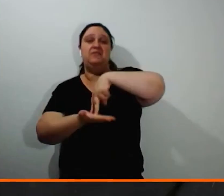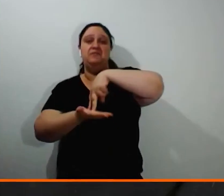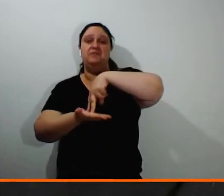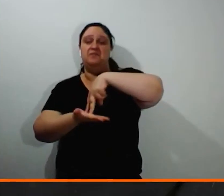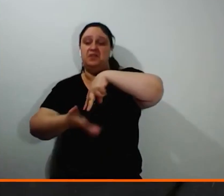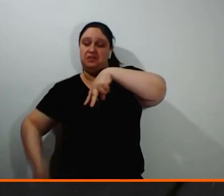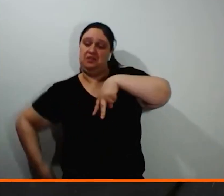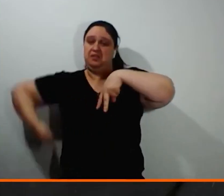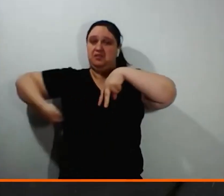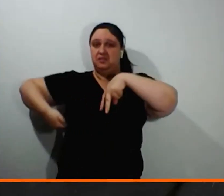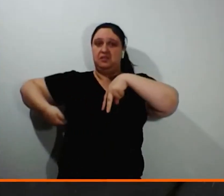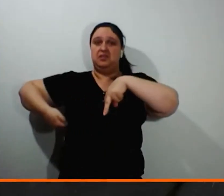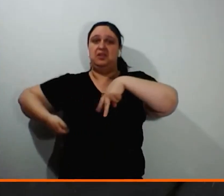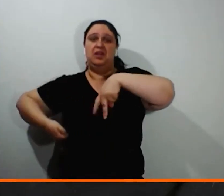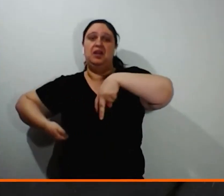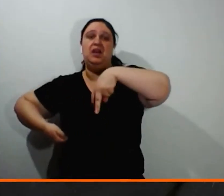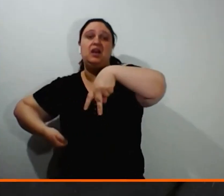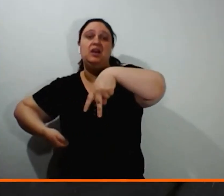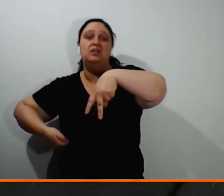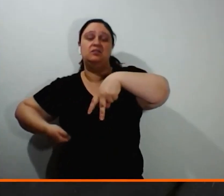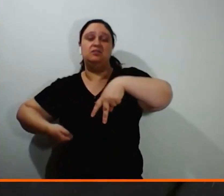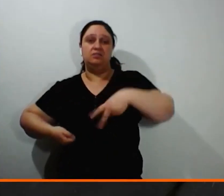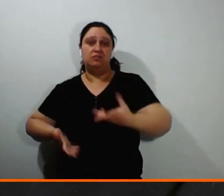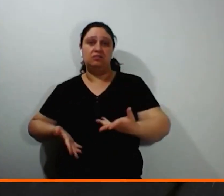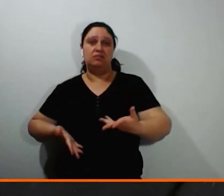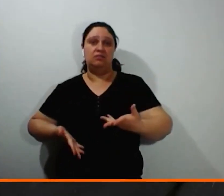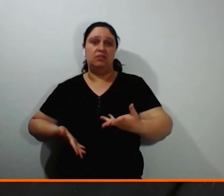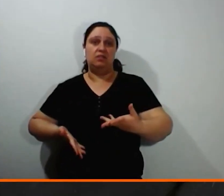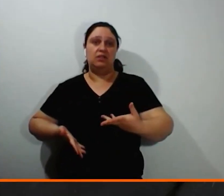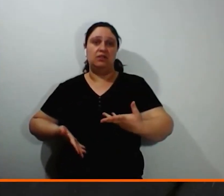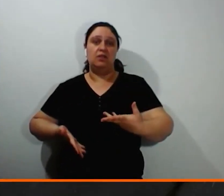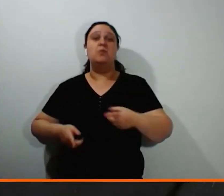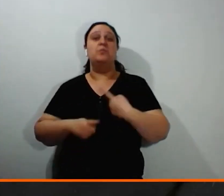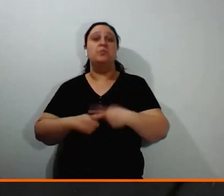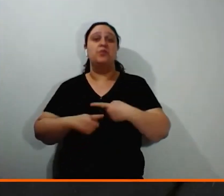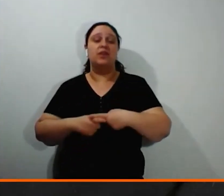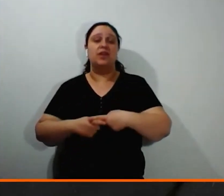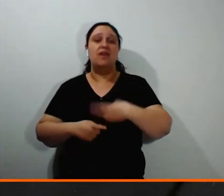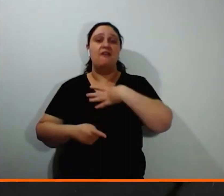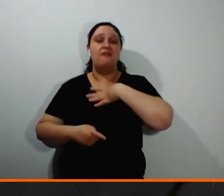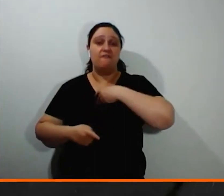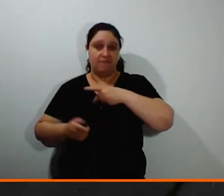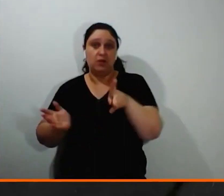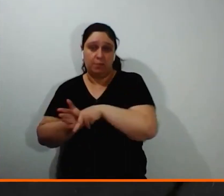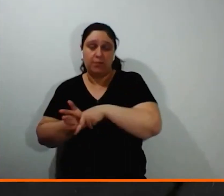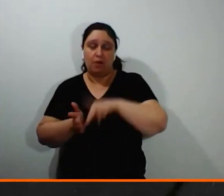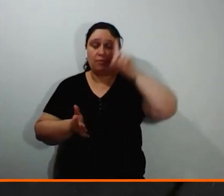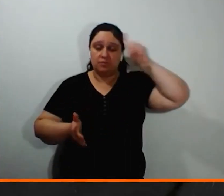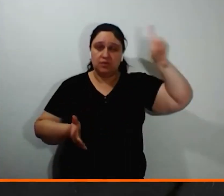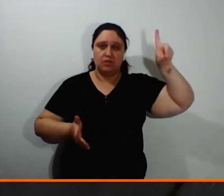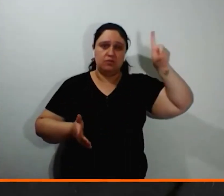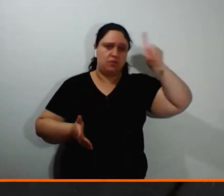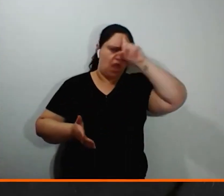Ele diz: Filho de Deus tem autoridade para perdoar os pecados.